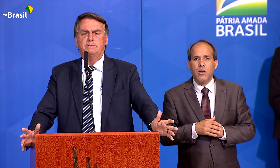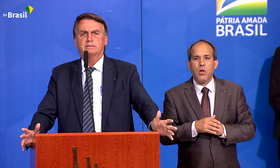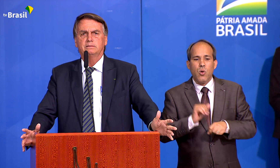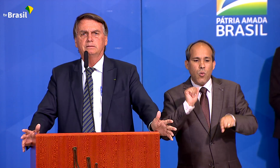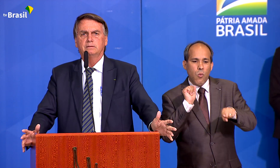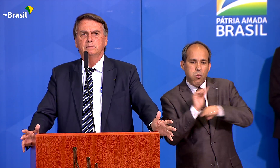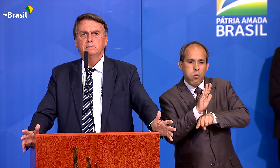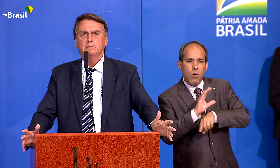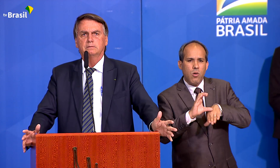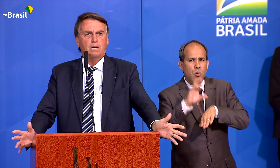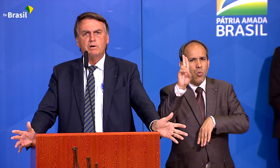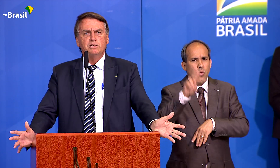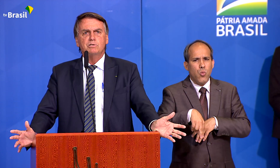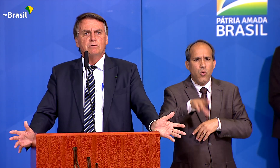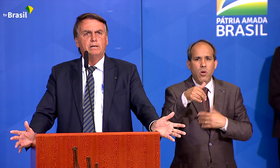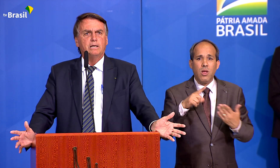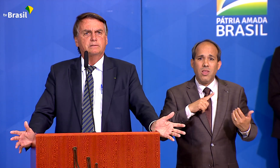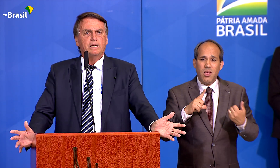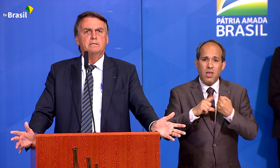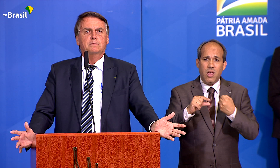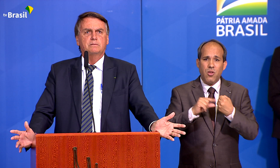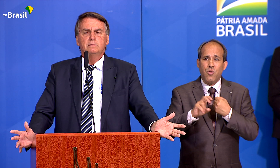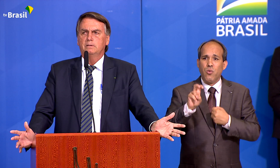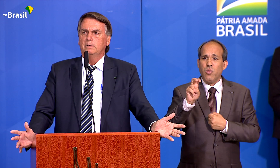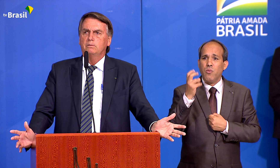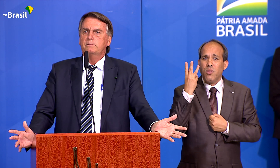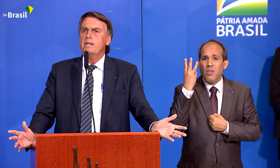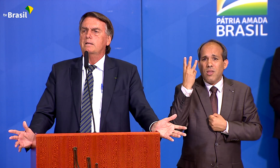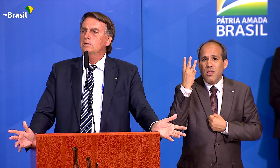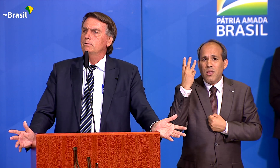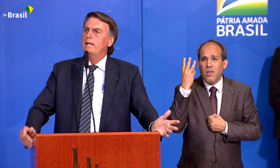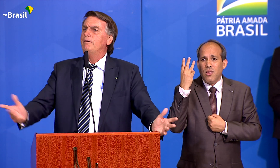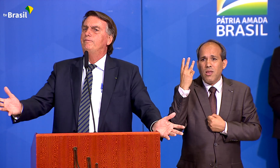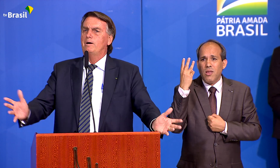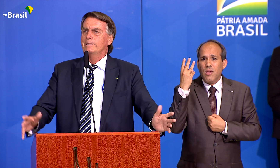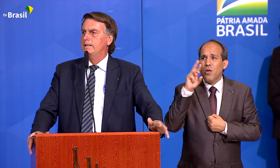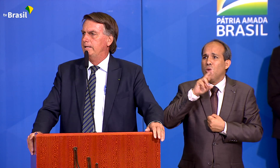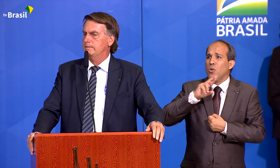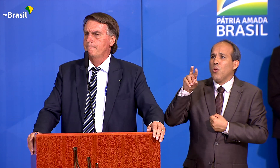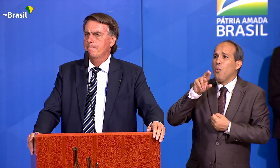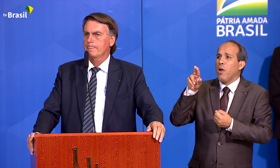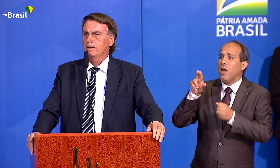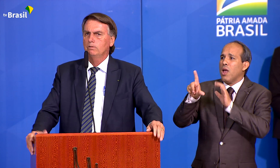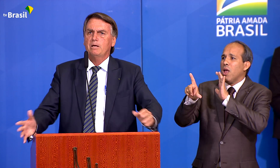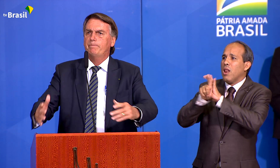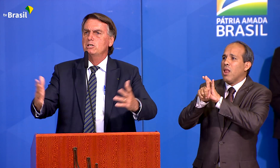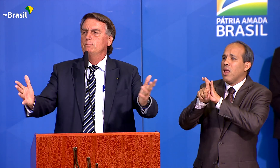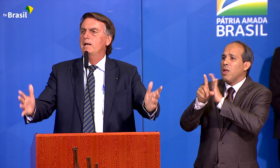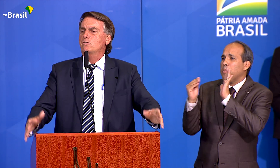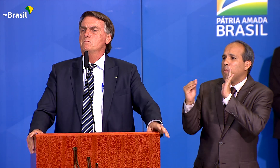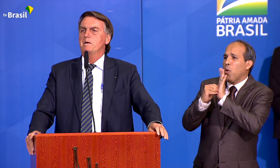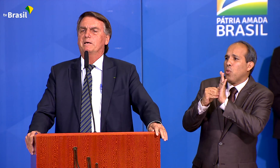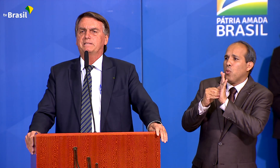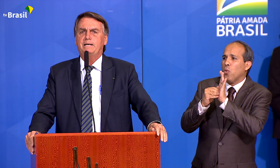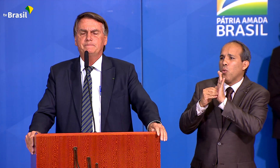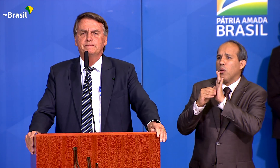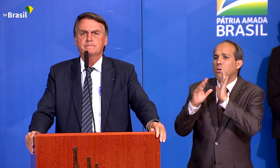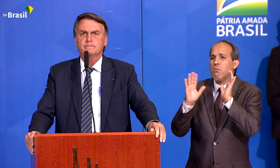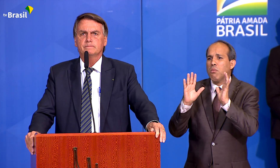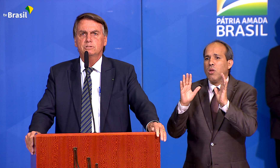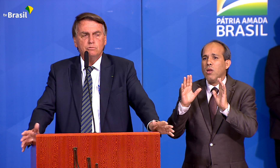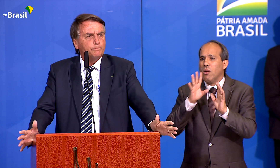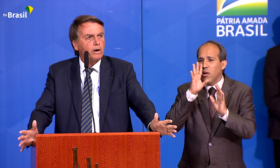comprida jamais tá o artigo 53 não tá escrito lá na forma da Lei não depende de uma lei